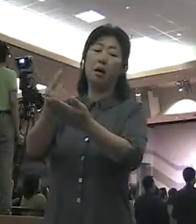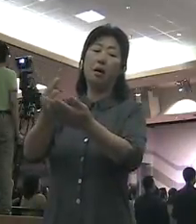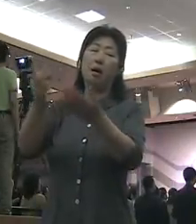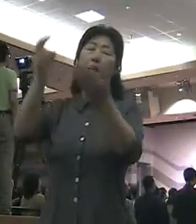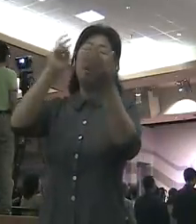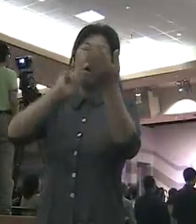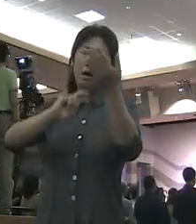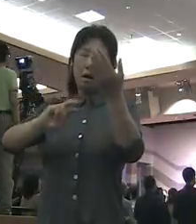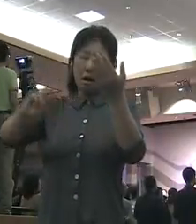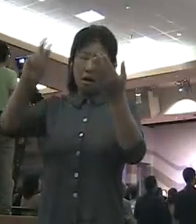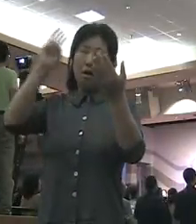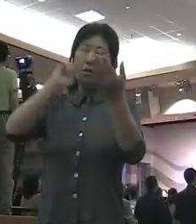찬양을 받아주소서.